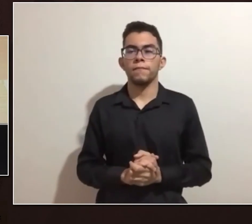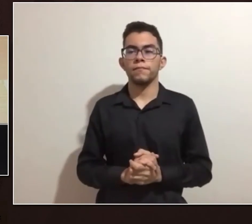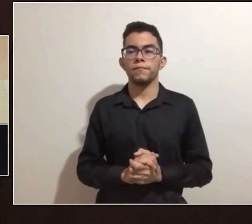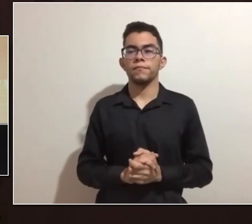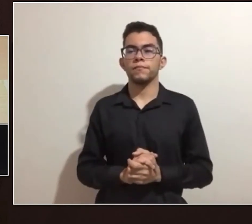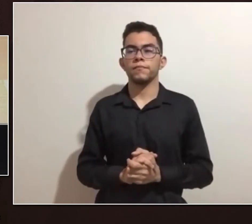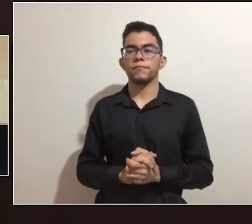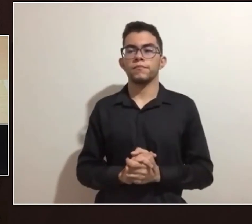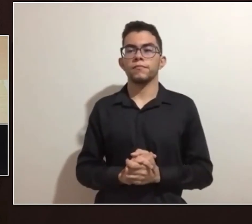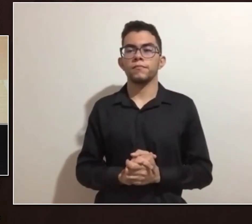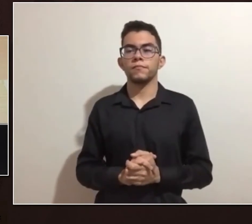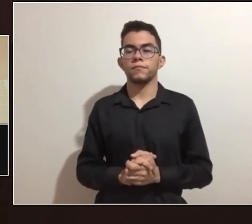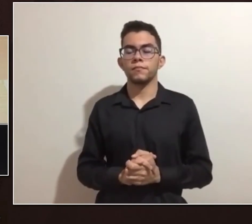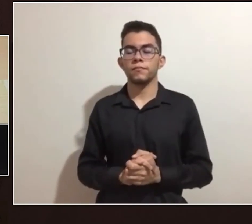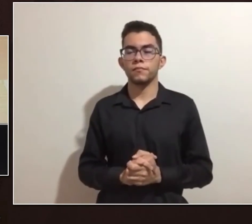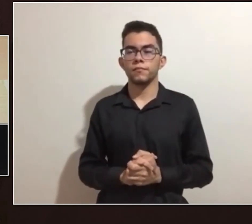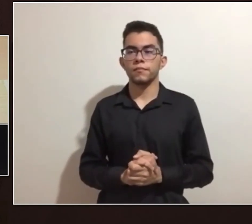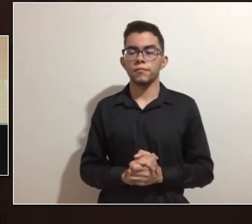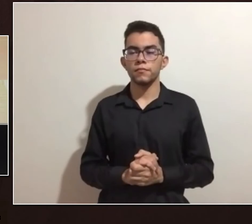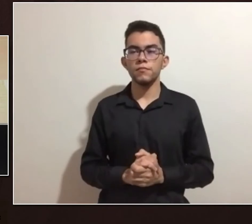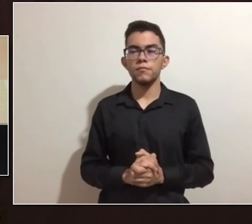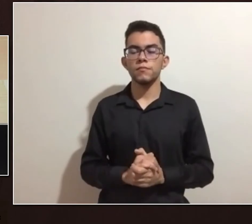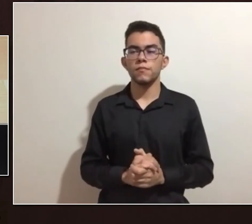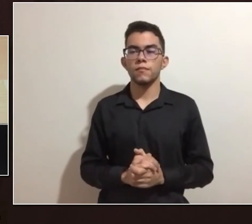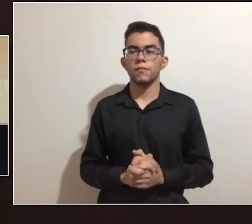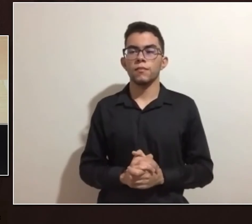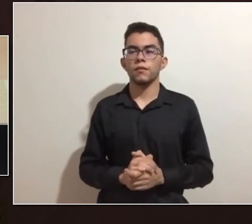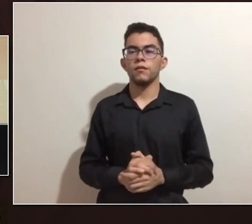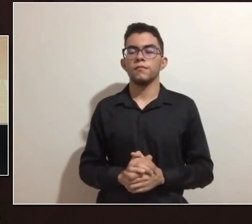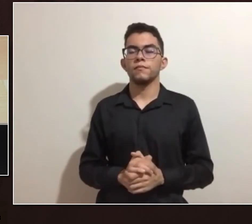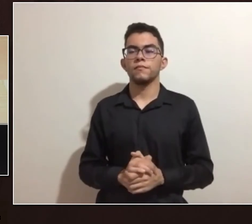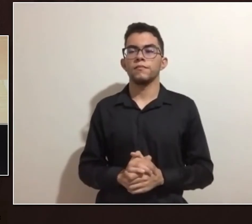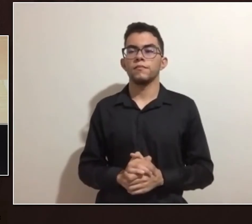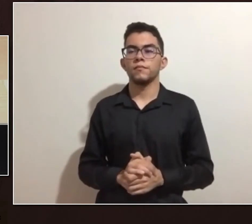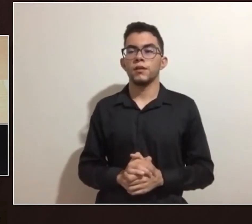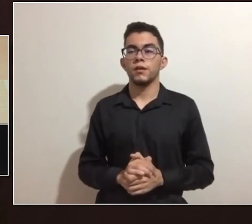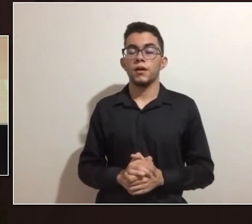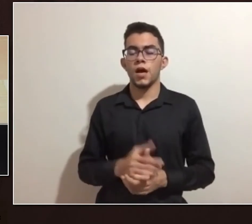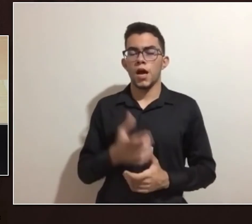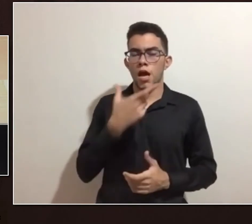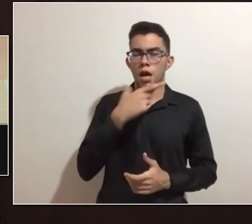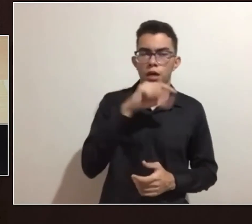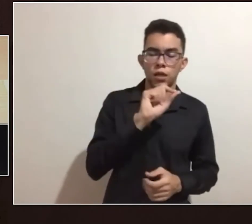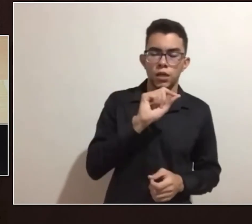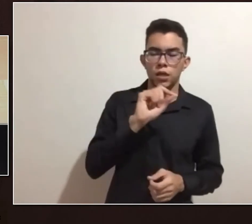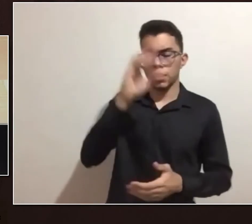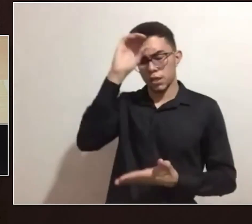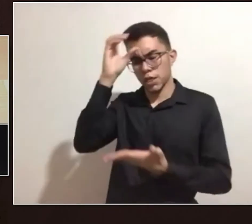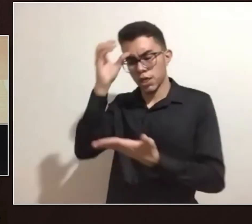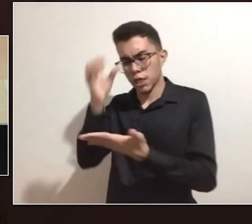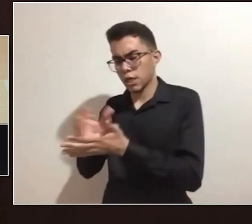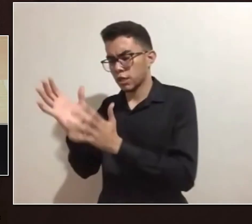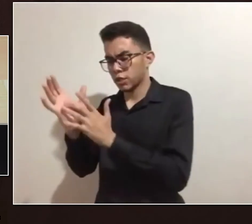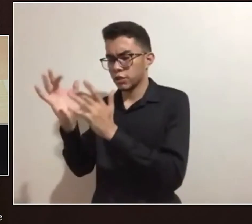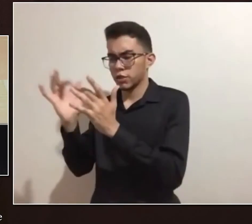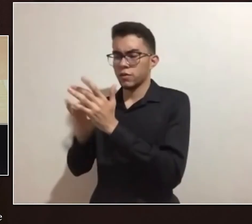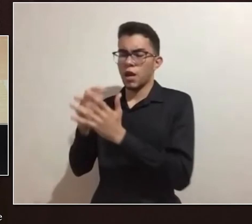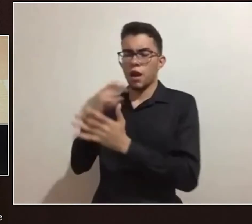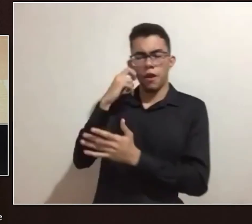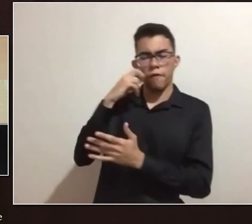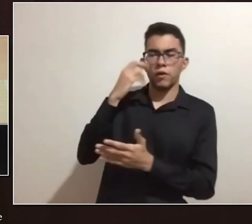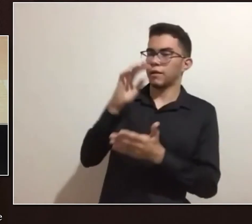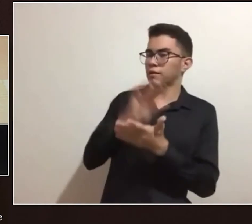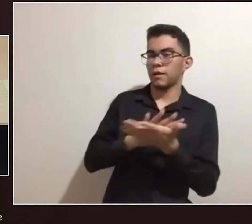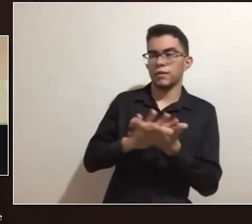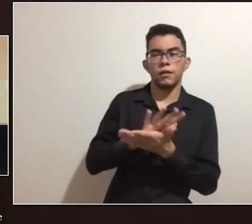angular, eleita e preciosa, e quem nela crê não será de modo algum envergonhado. Para vós outros,